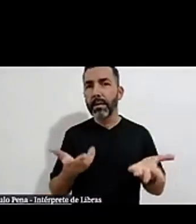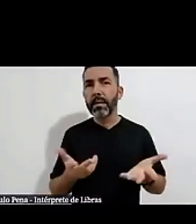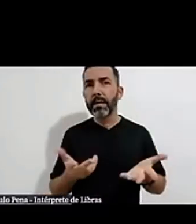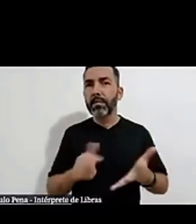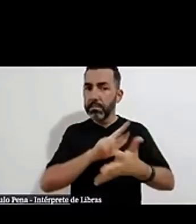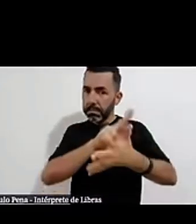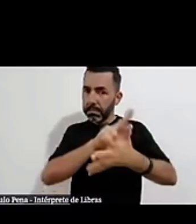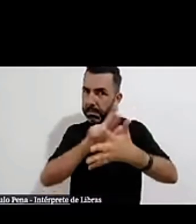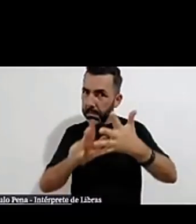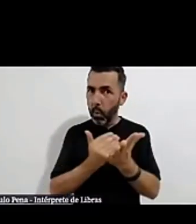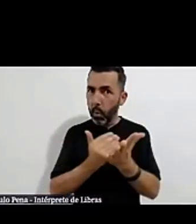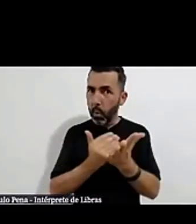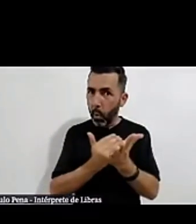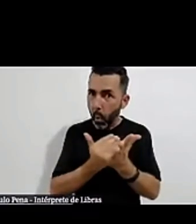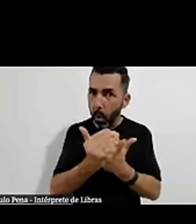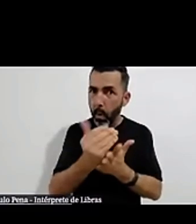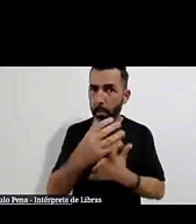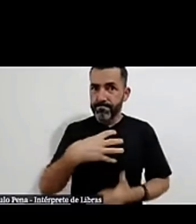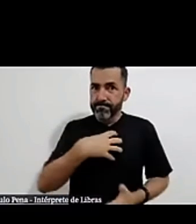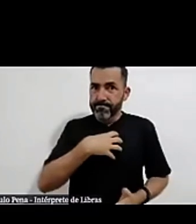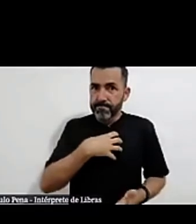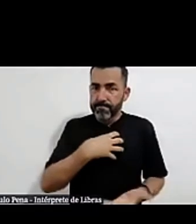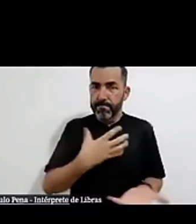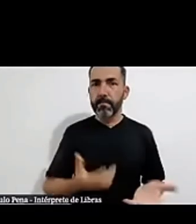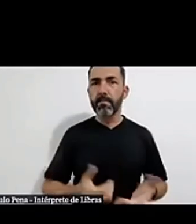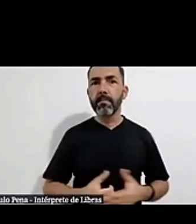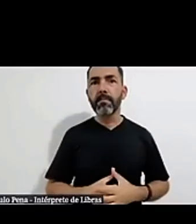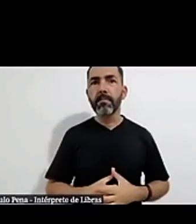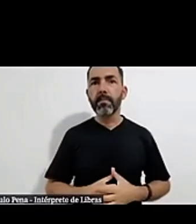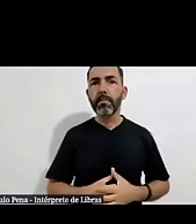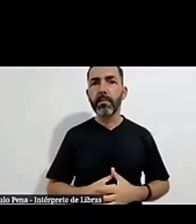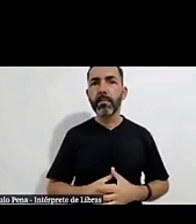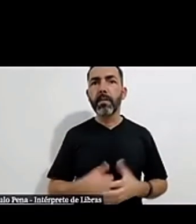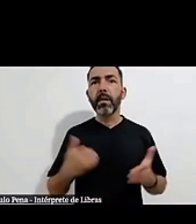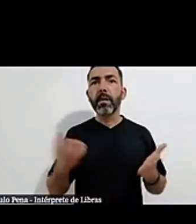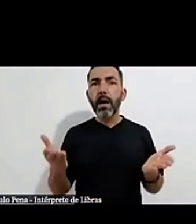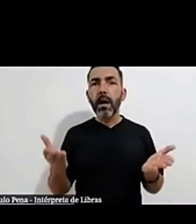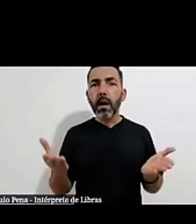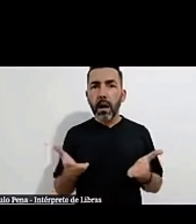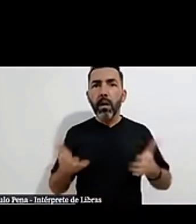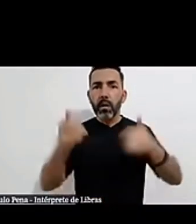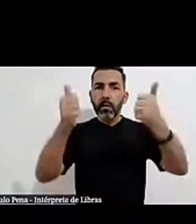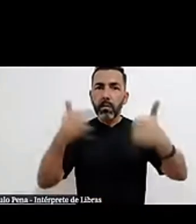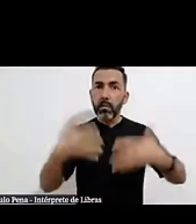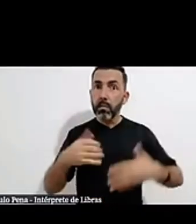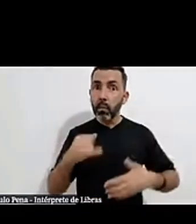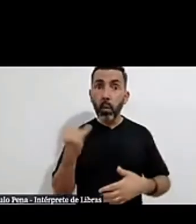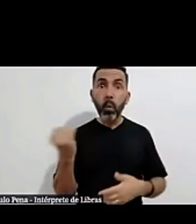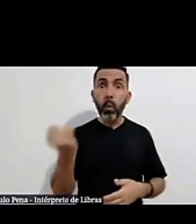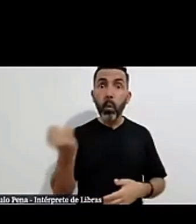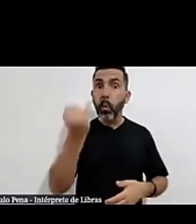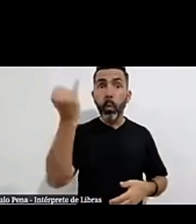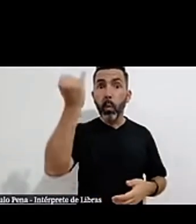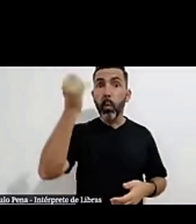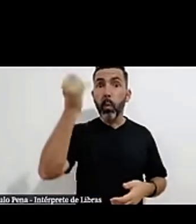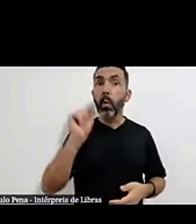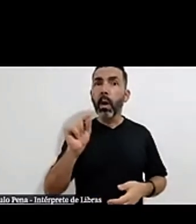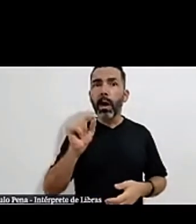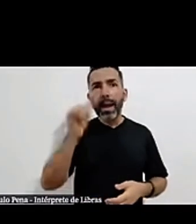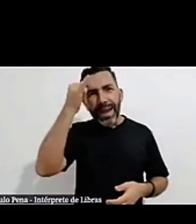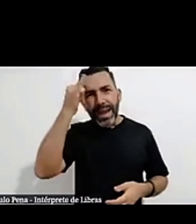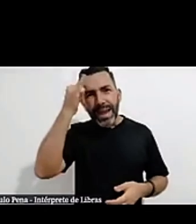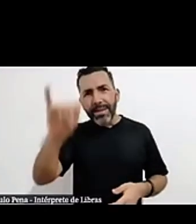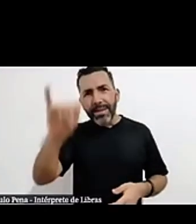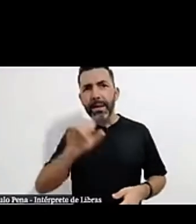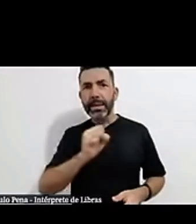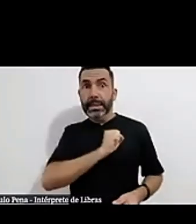acabei de comentar. Vamos falar sobre um dos itens mais importantes na prevenção e que você que